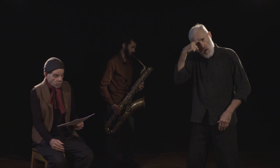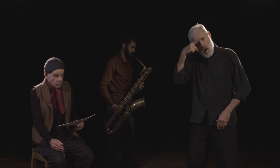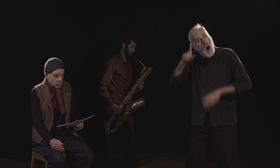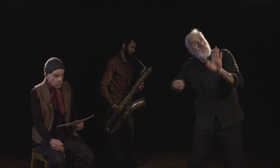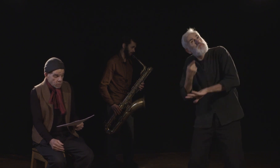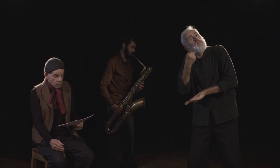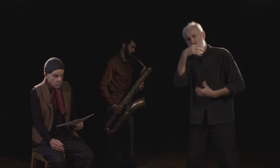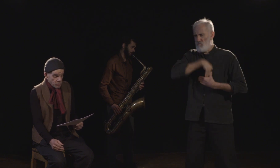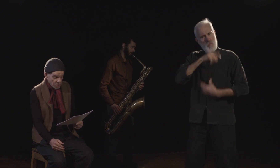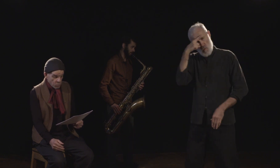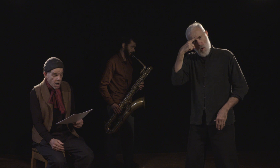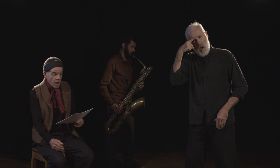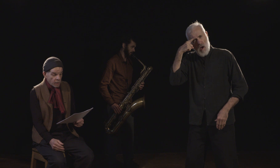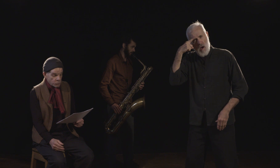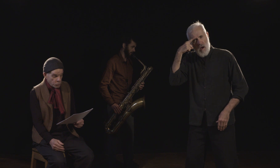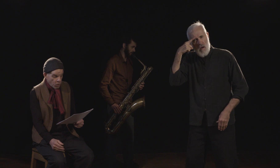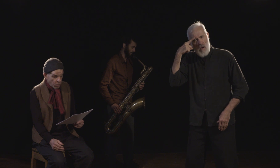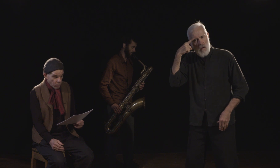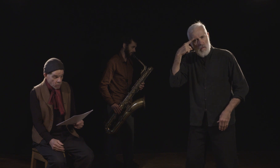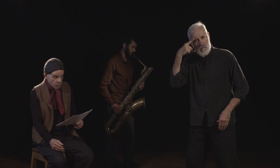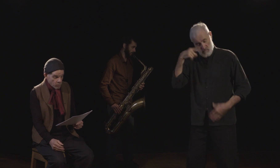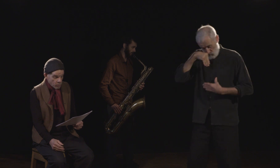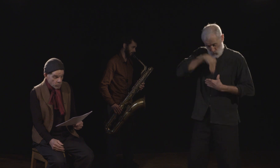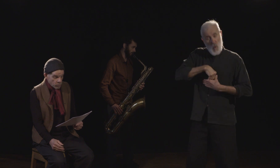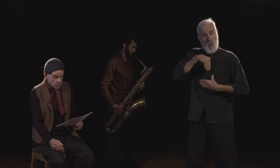le temps. C'est noir dedans.